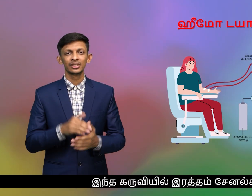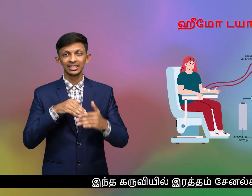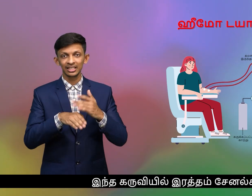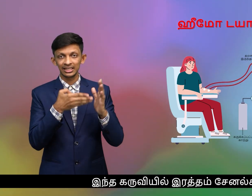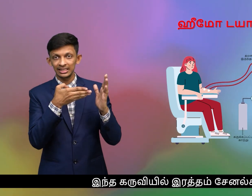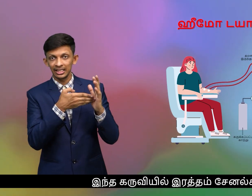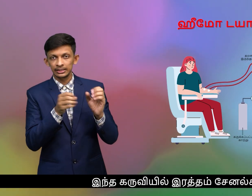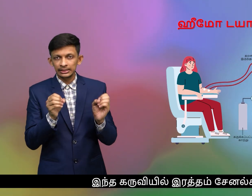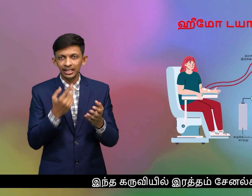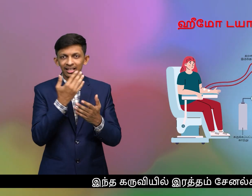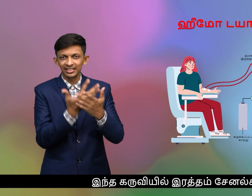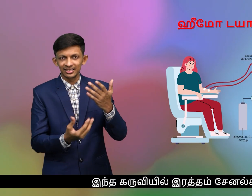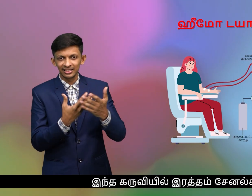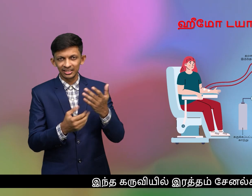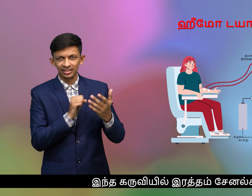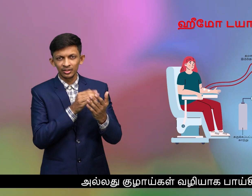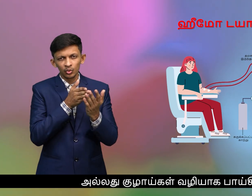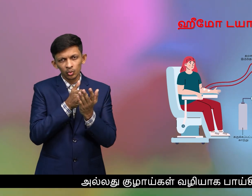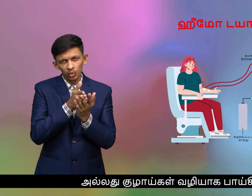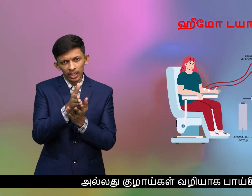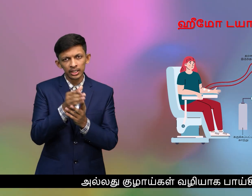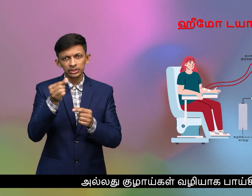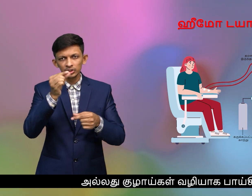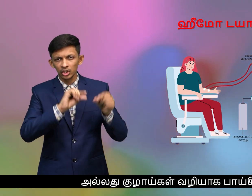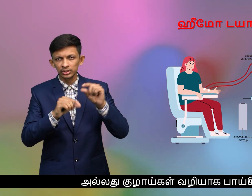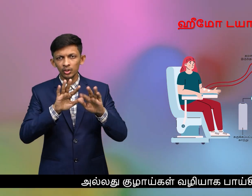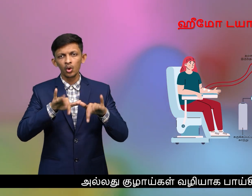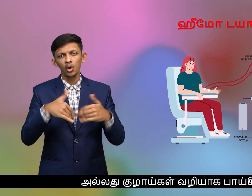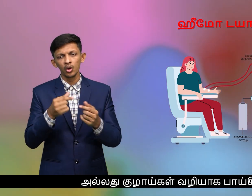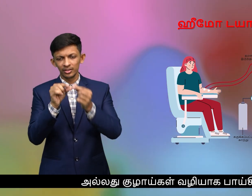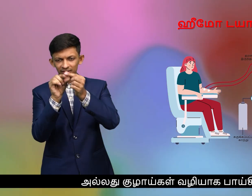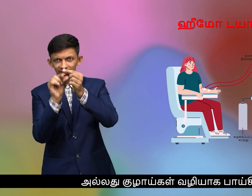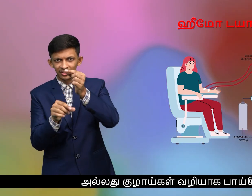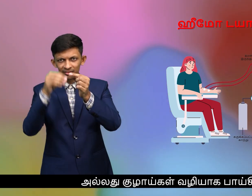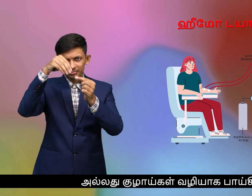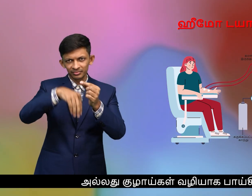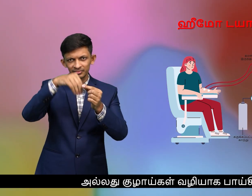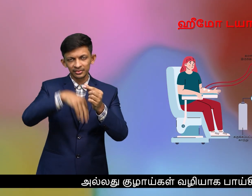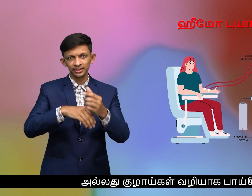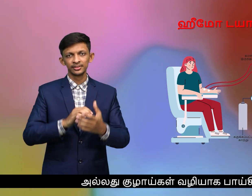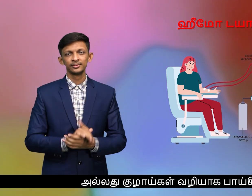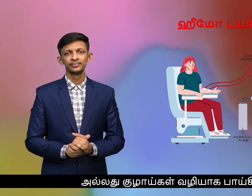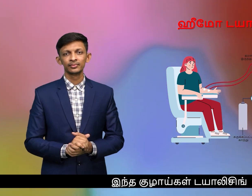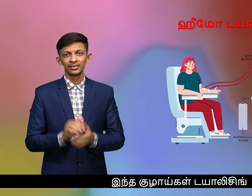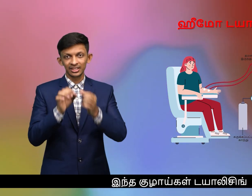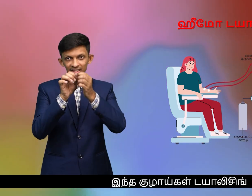இந்த கருவியில் இரத்தம் சேனல்கள் அல்லது குழாய்கள் வழியாக பாய்கிறது. இந்த